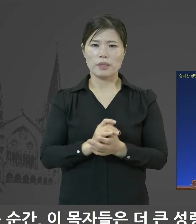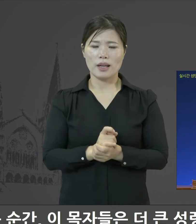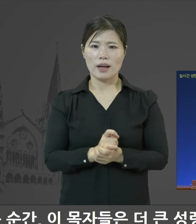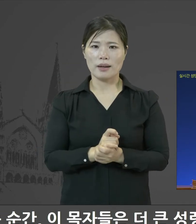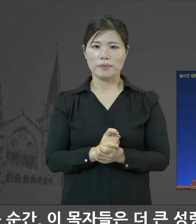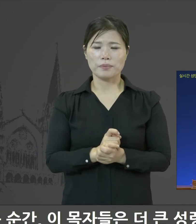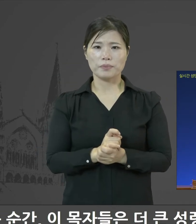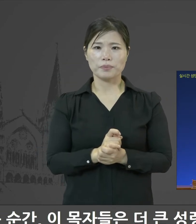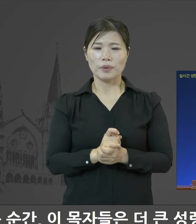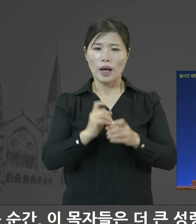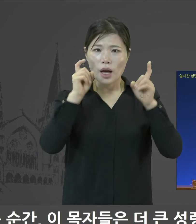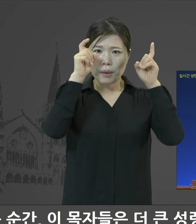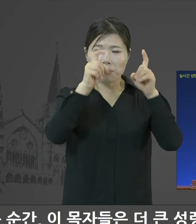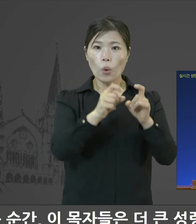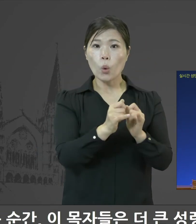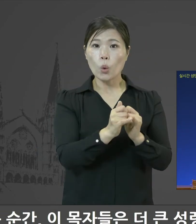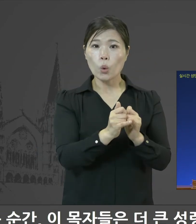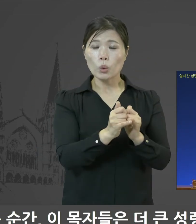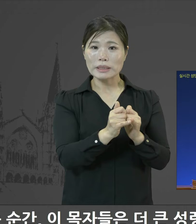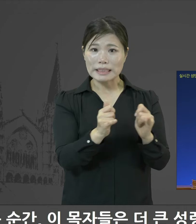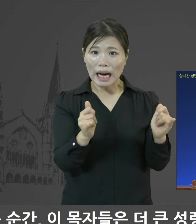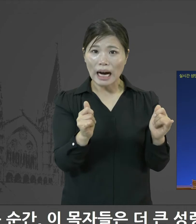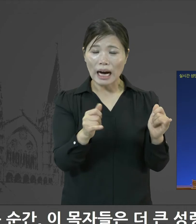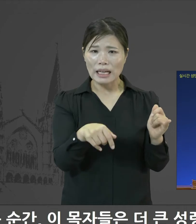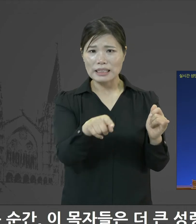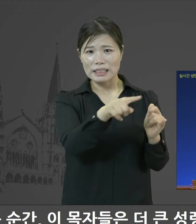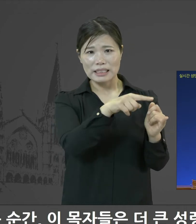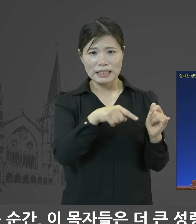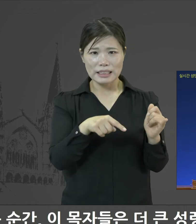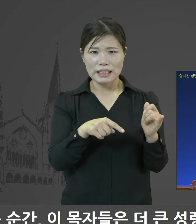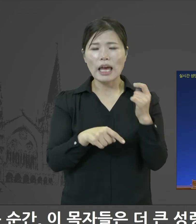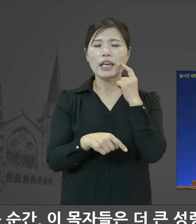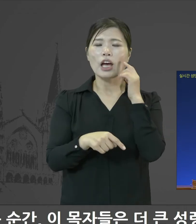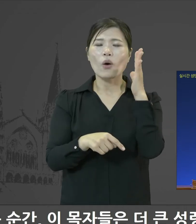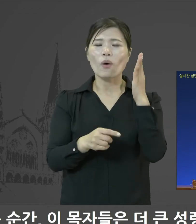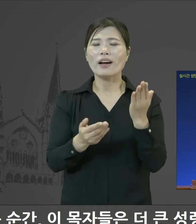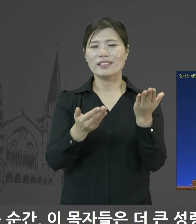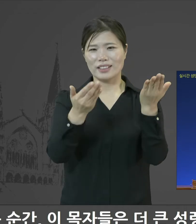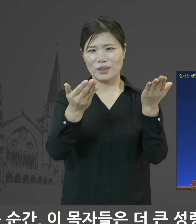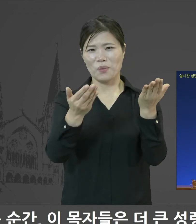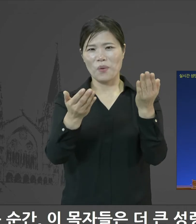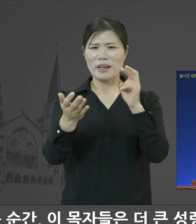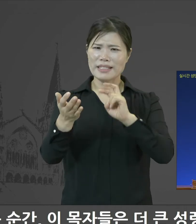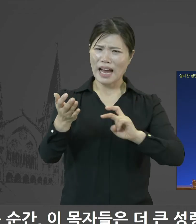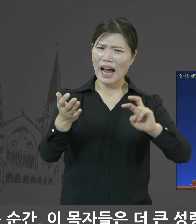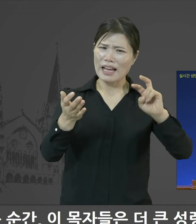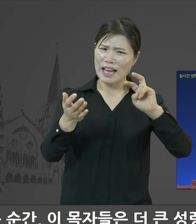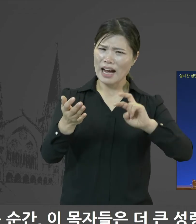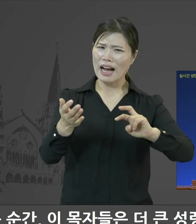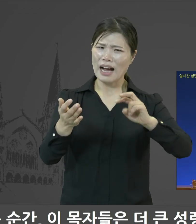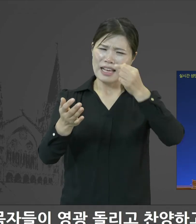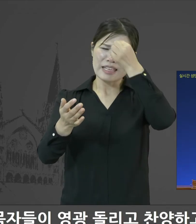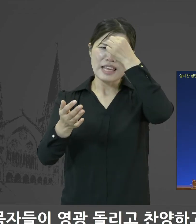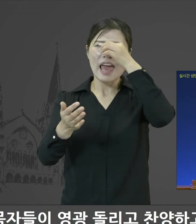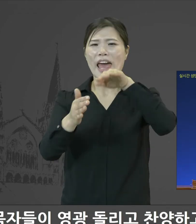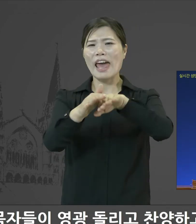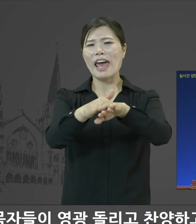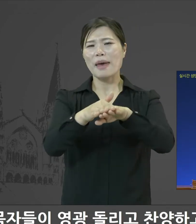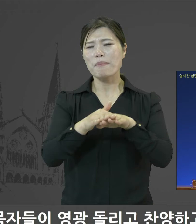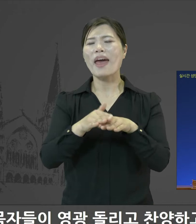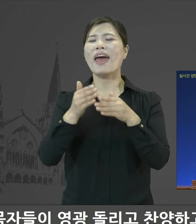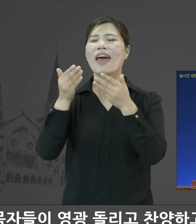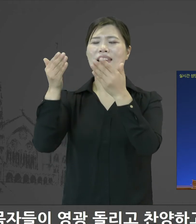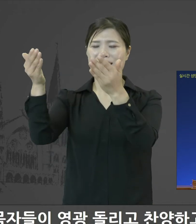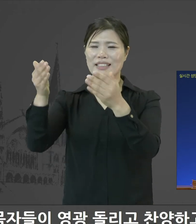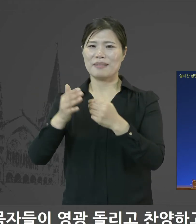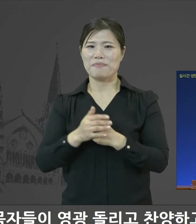목자들이 영광을 돌리고 찬양하고 예배를 시작한 겁니다. 한번 상상을 해보십시오. 이